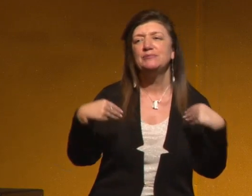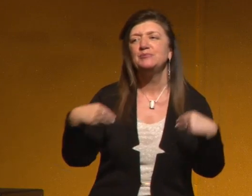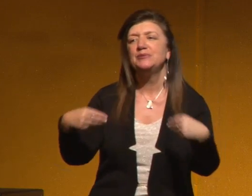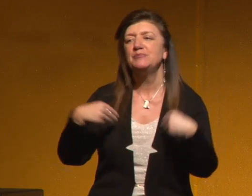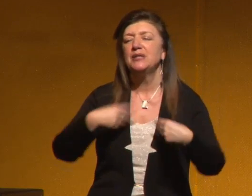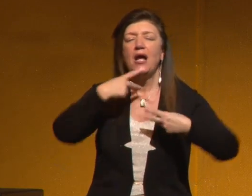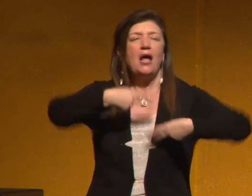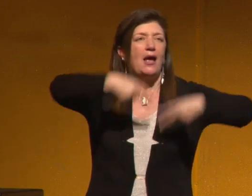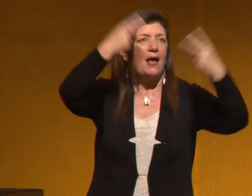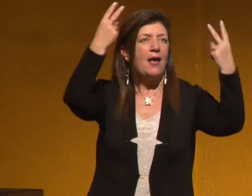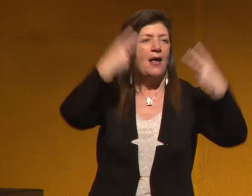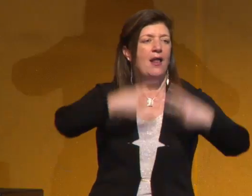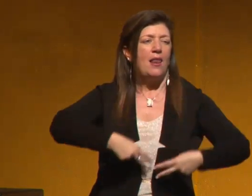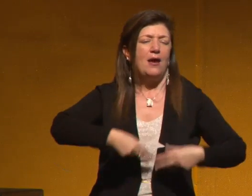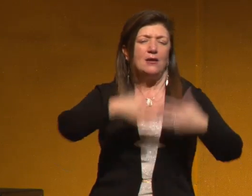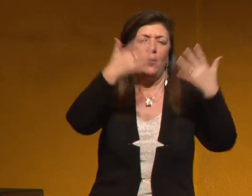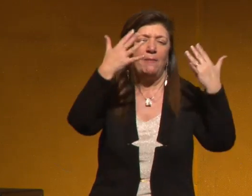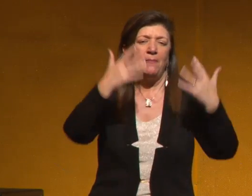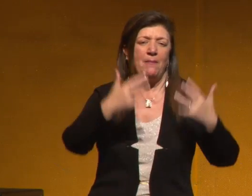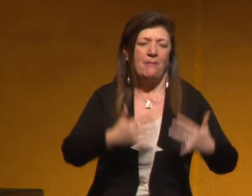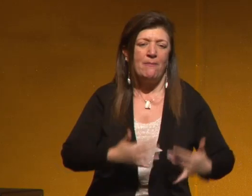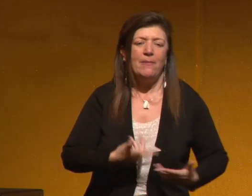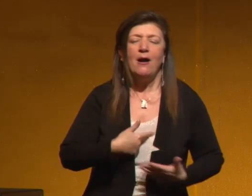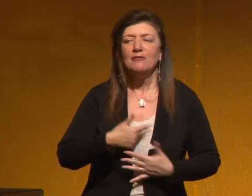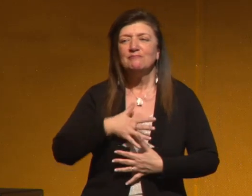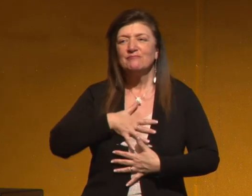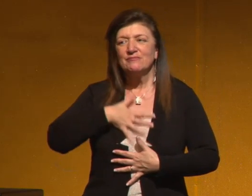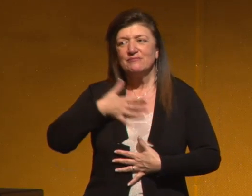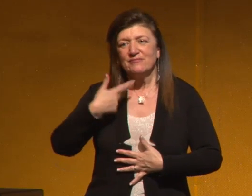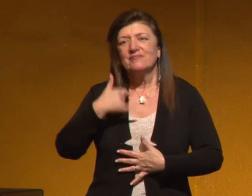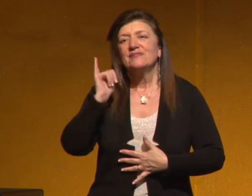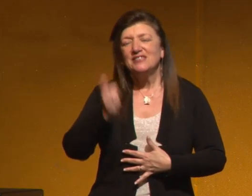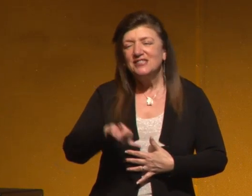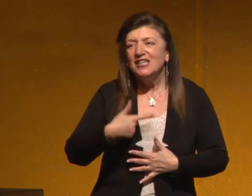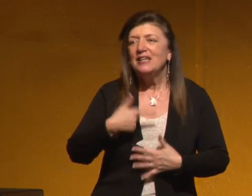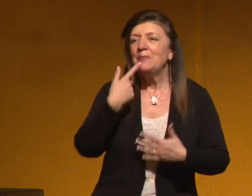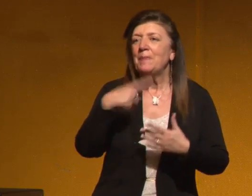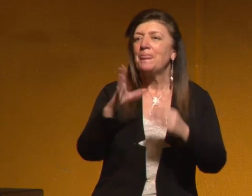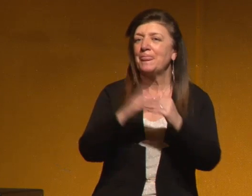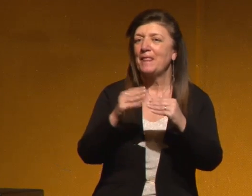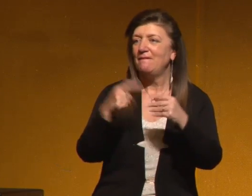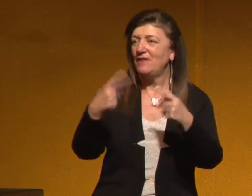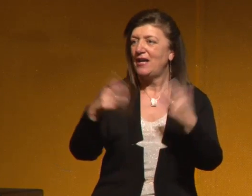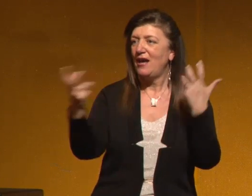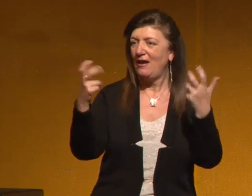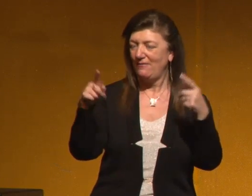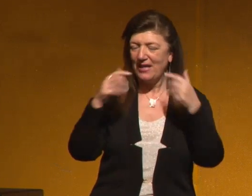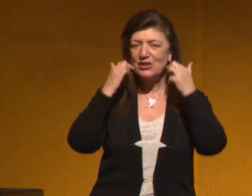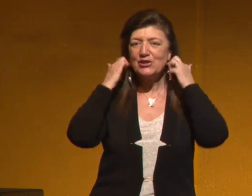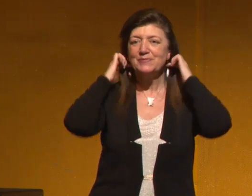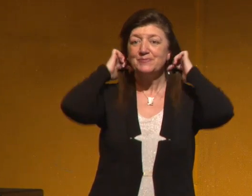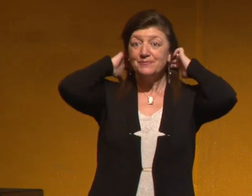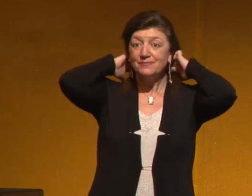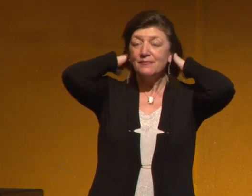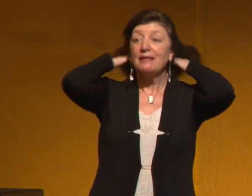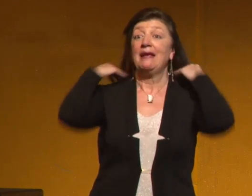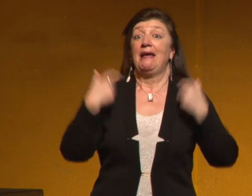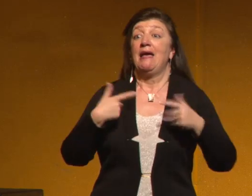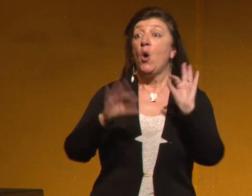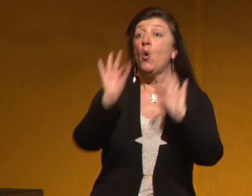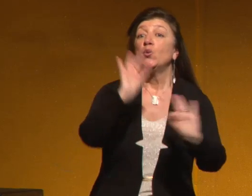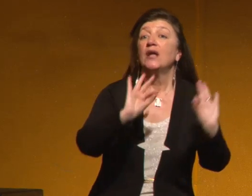lungo e me ne compiaccio alla realizzazione di questo evento in curatori gli editori